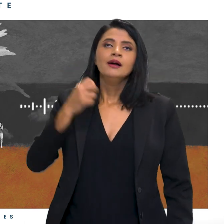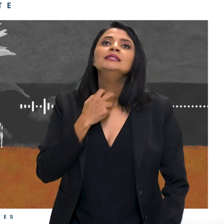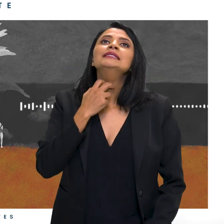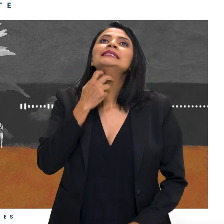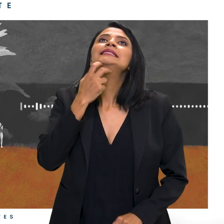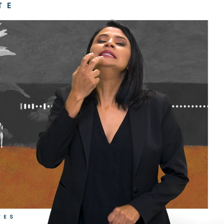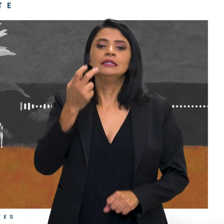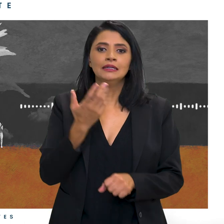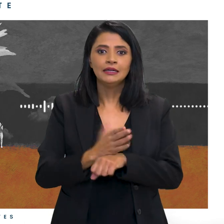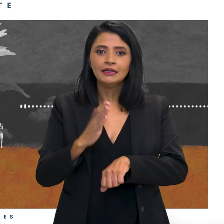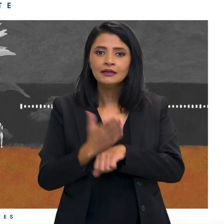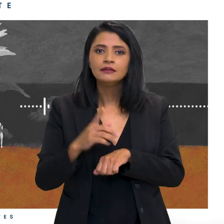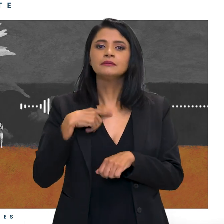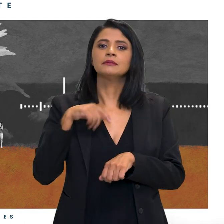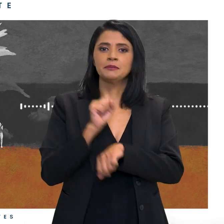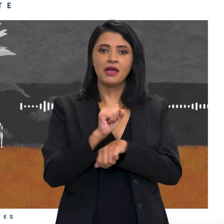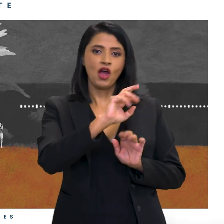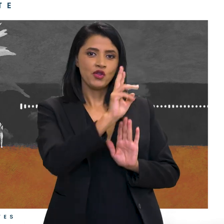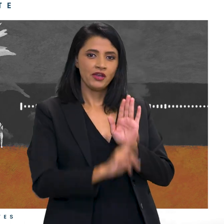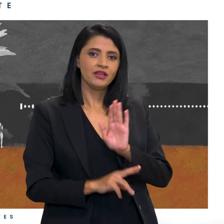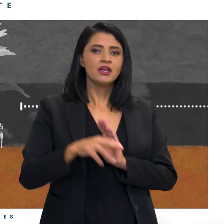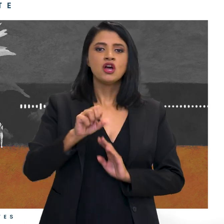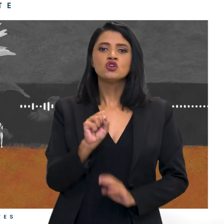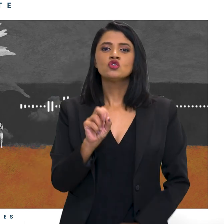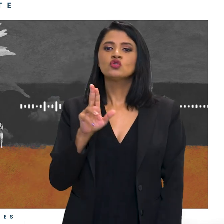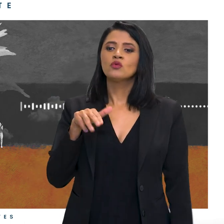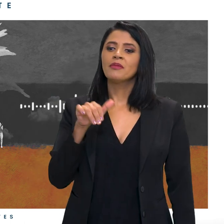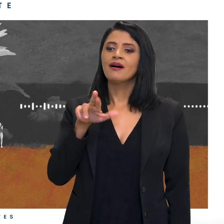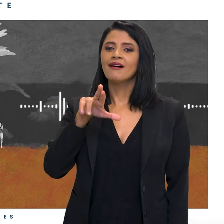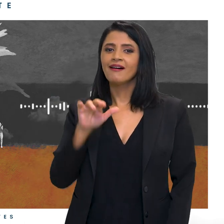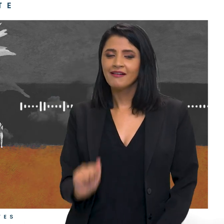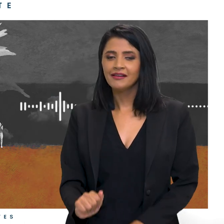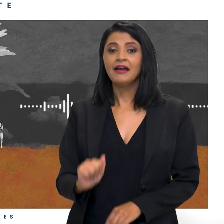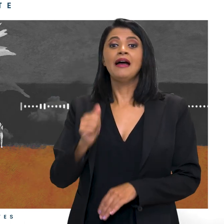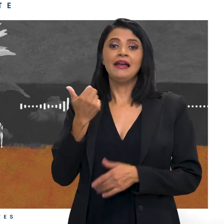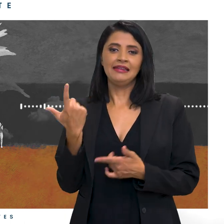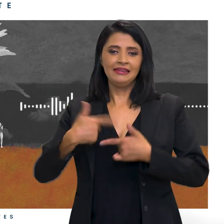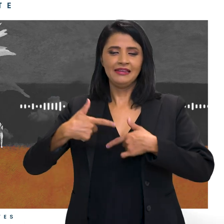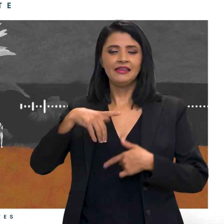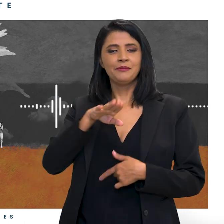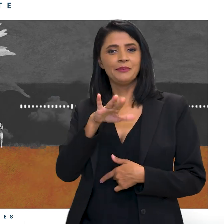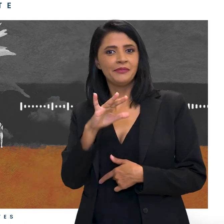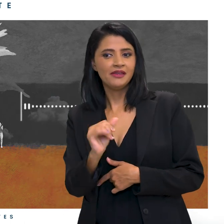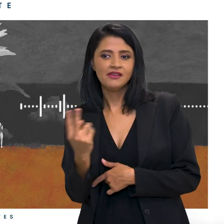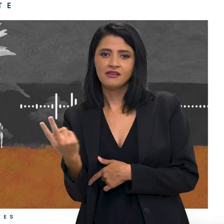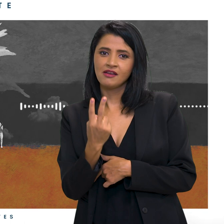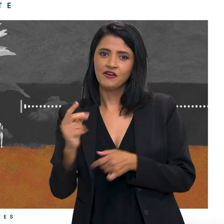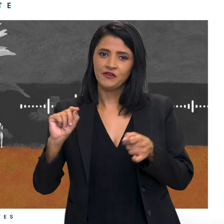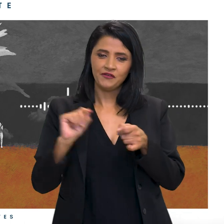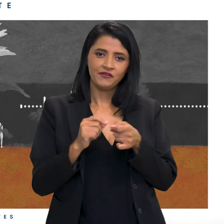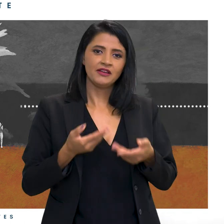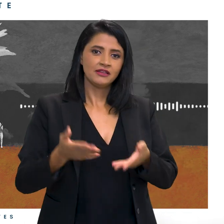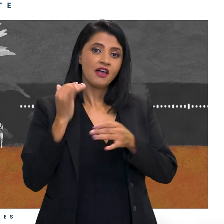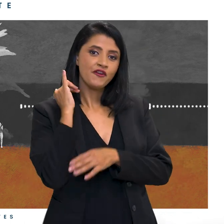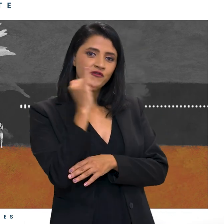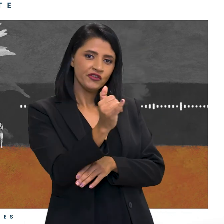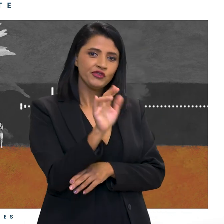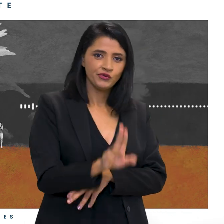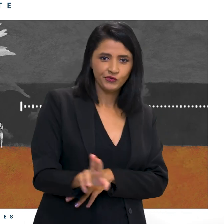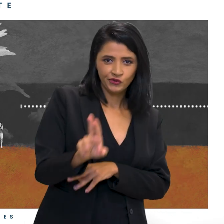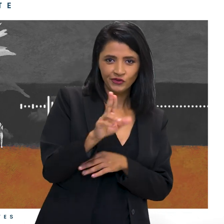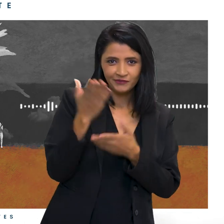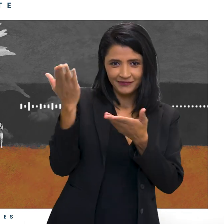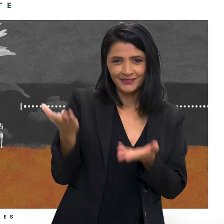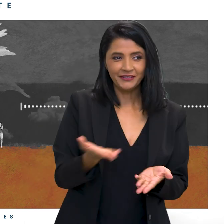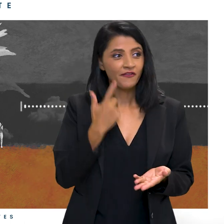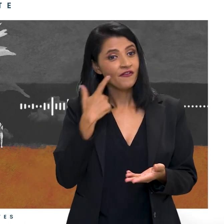as pernas e as cordas vocais, a gente deixa a nossa roteirista da vez, a Sumaia Vilela, e a nossa editora, Bia Arco Verde, fazerem o quadro